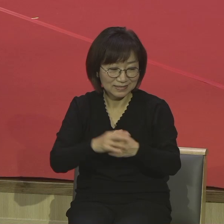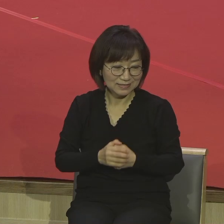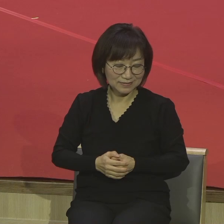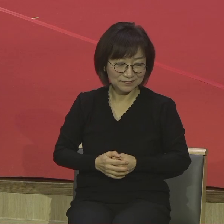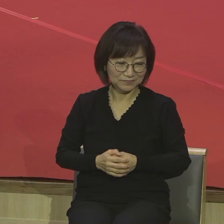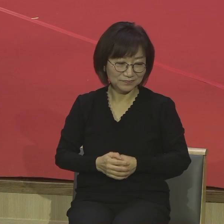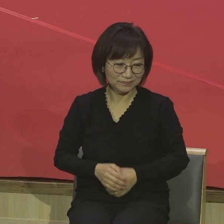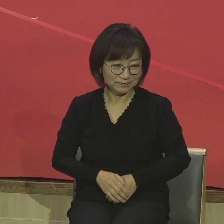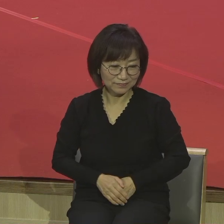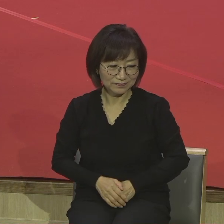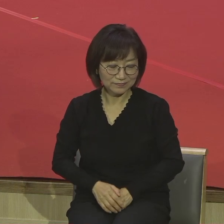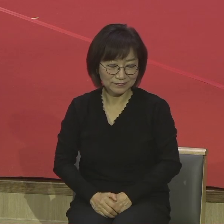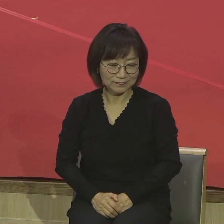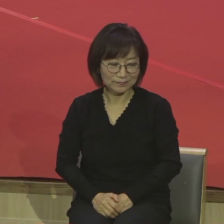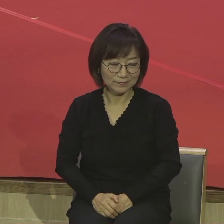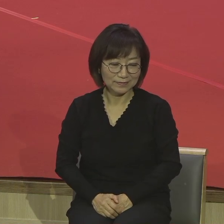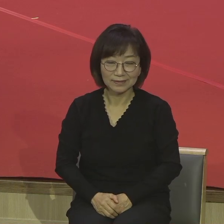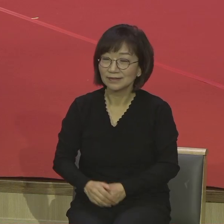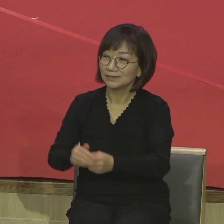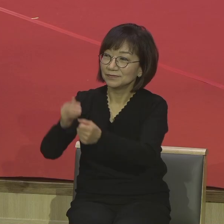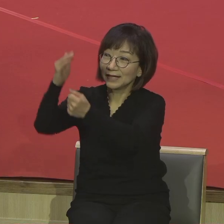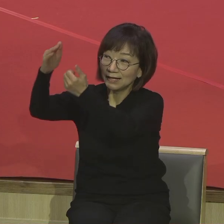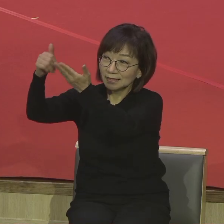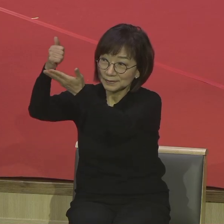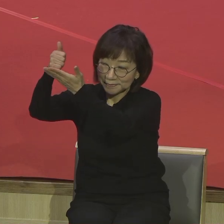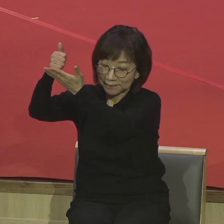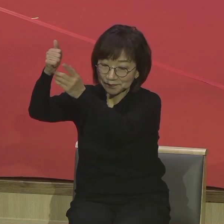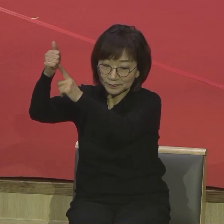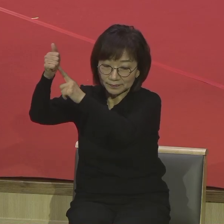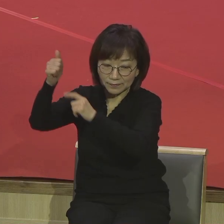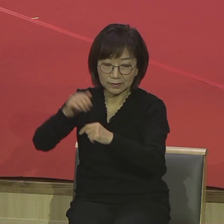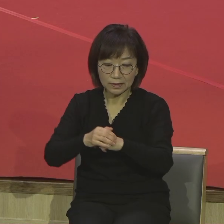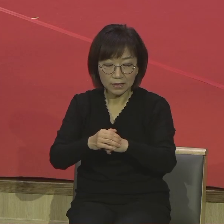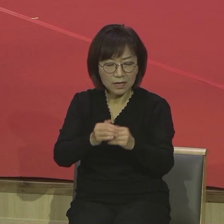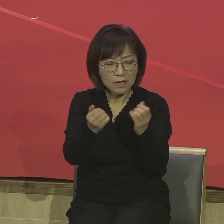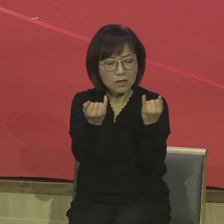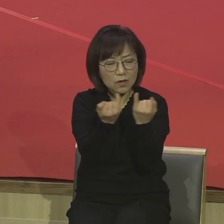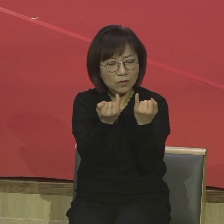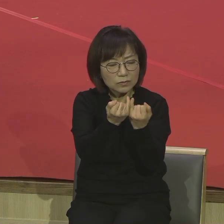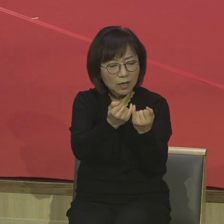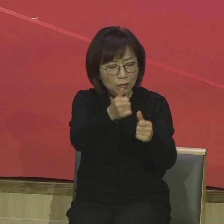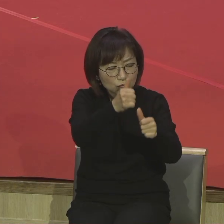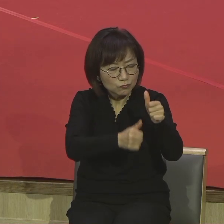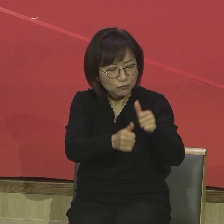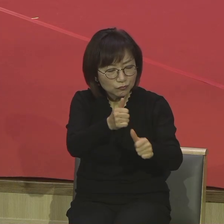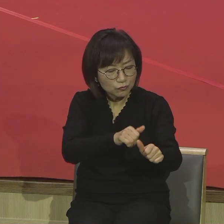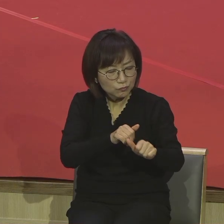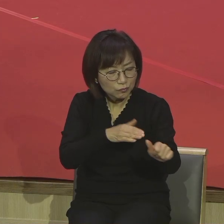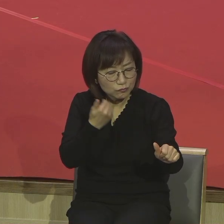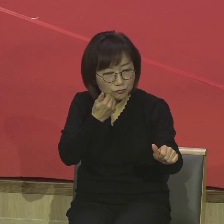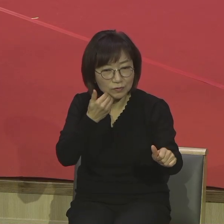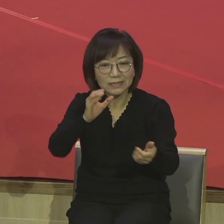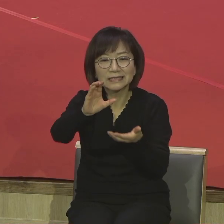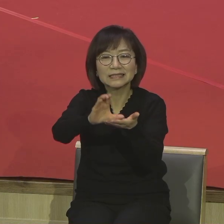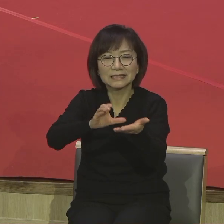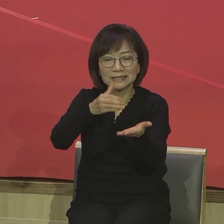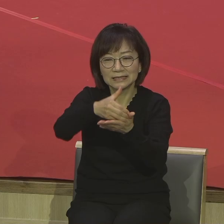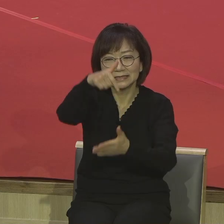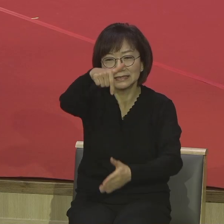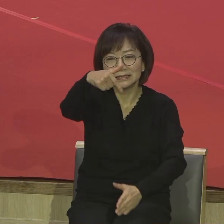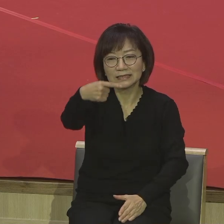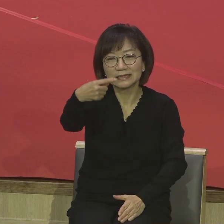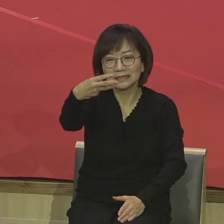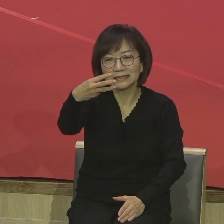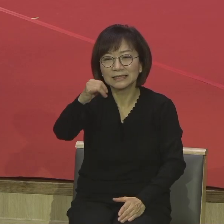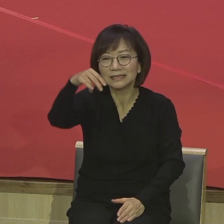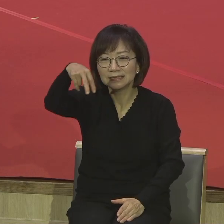하나님은 메시아 그리스도가 여자의 후손으로 오실 것을 언약하셨고